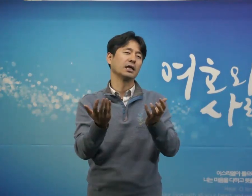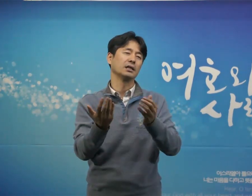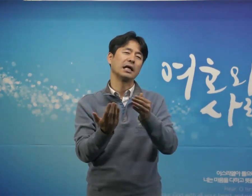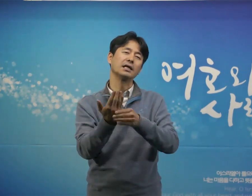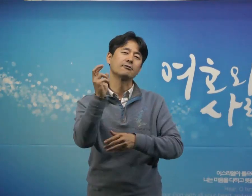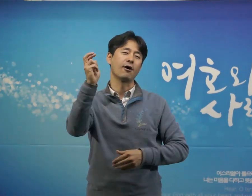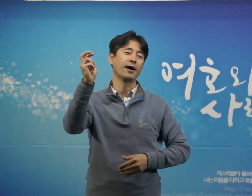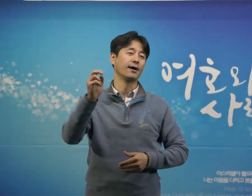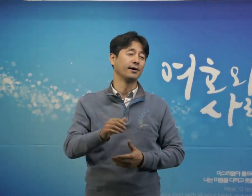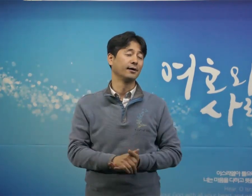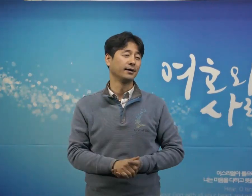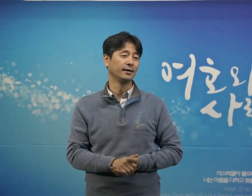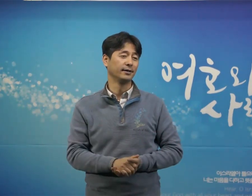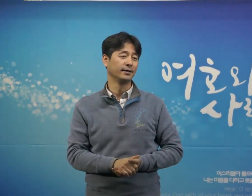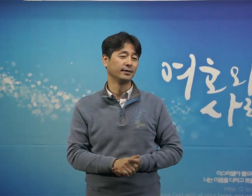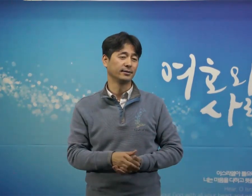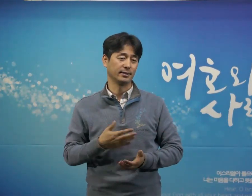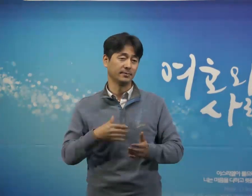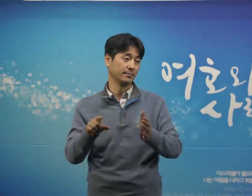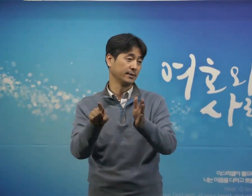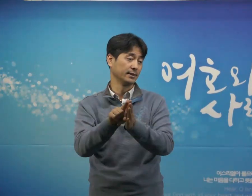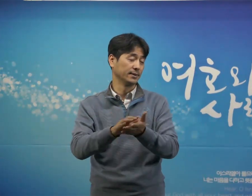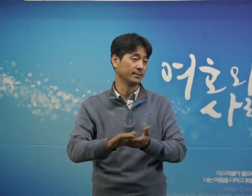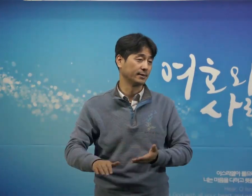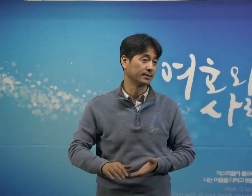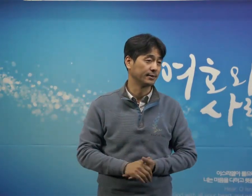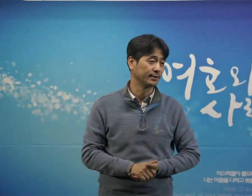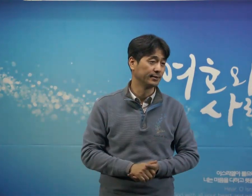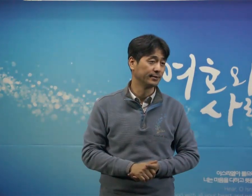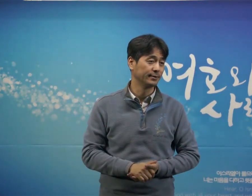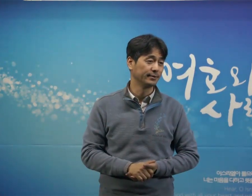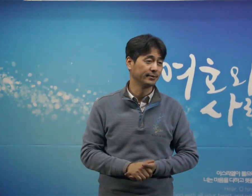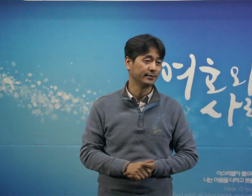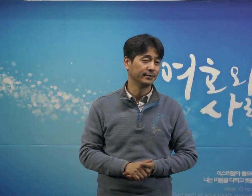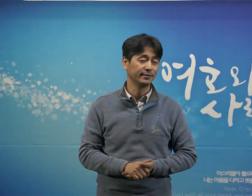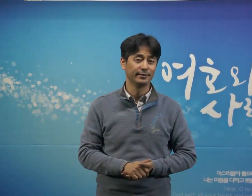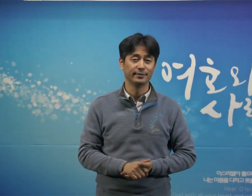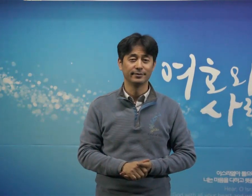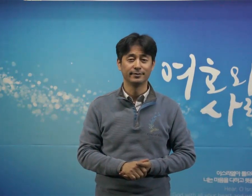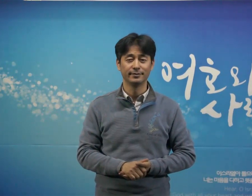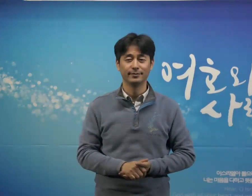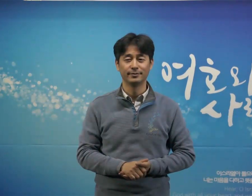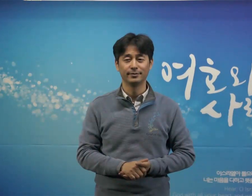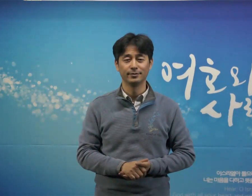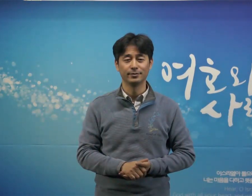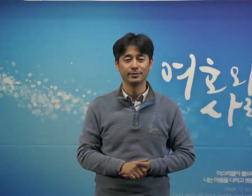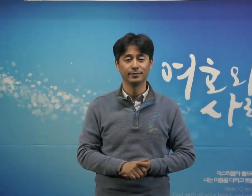2019년 하나님께서 행하실 새 일을 우리가 보게 될 줄 믿습니다.